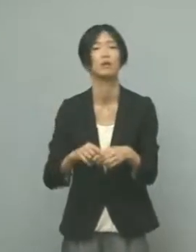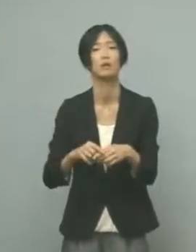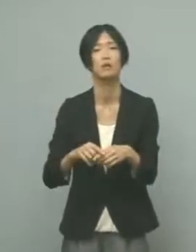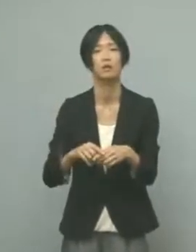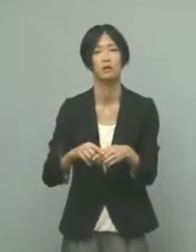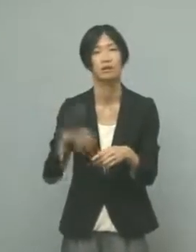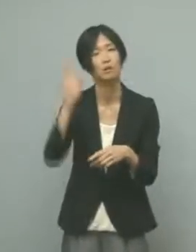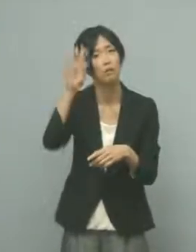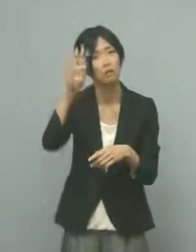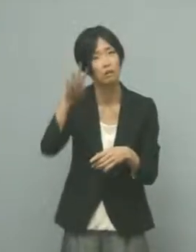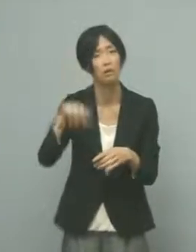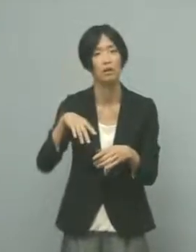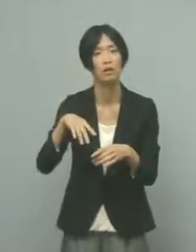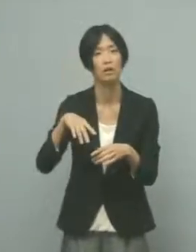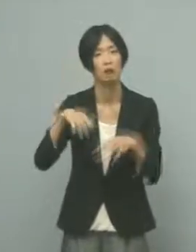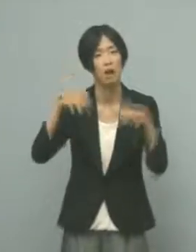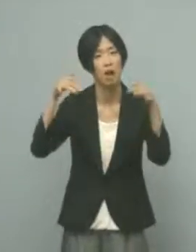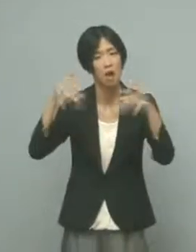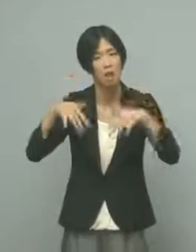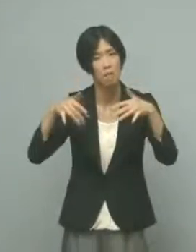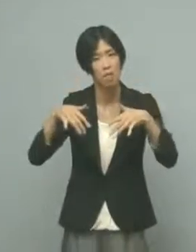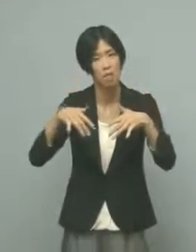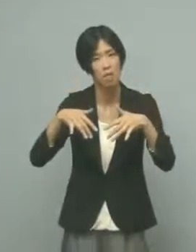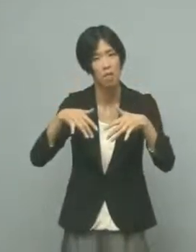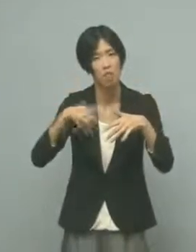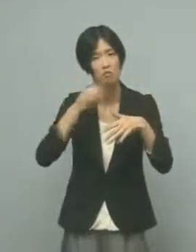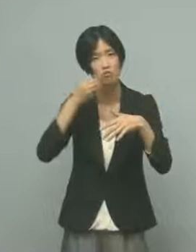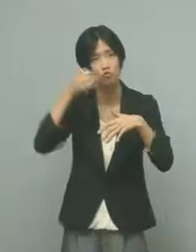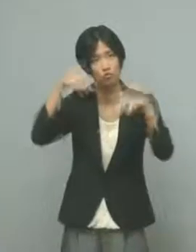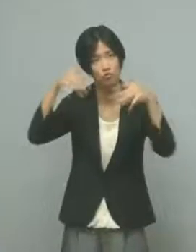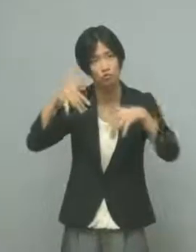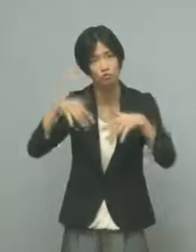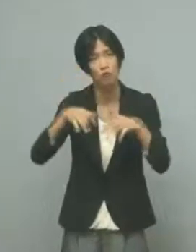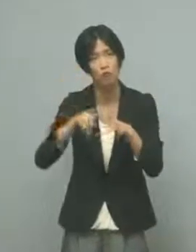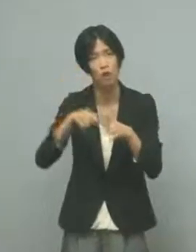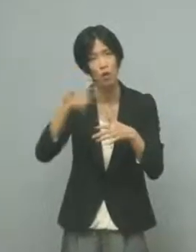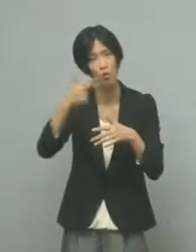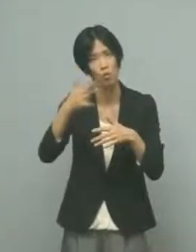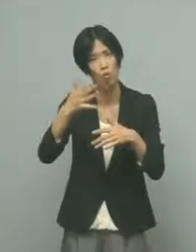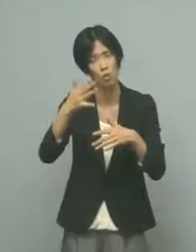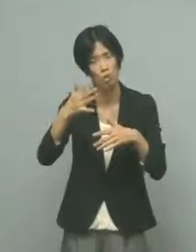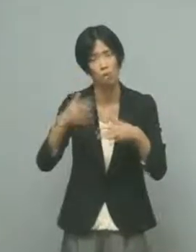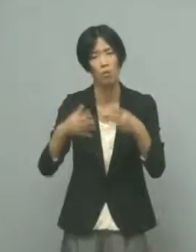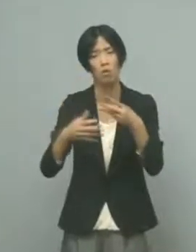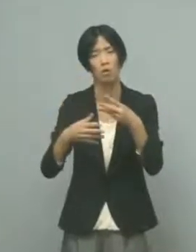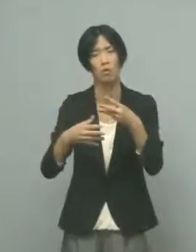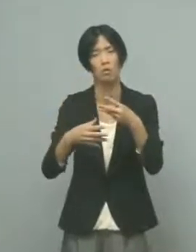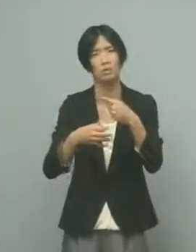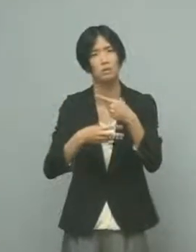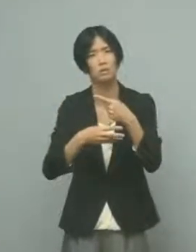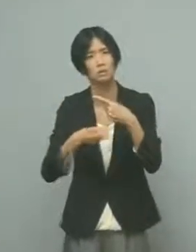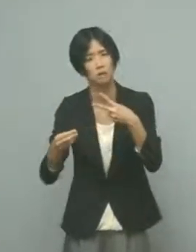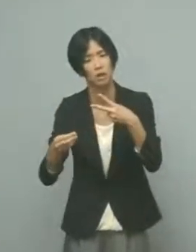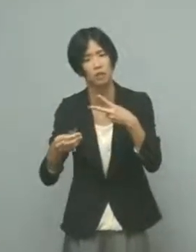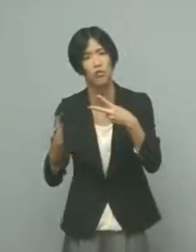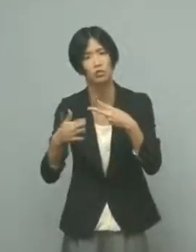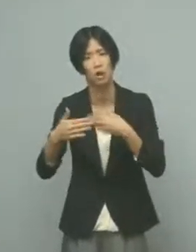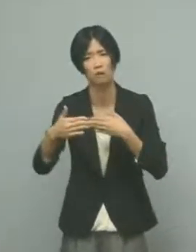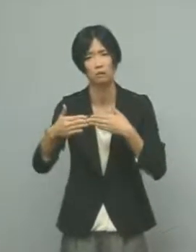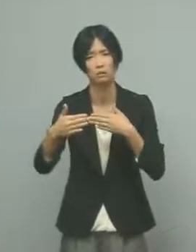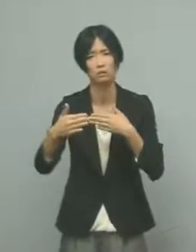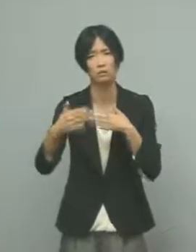時期というのは6月ぐらいが想定されるんですけど、なかなか短い間でその住民にこうどういうふうに浸透させていくかというの